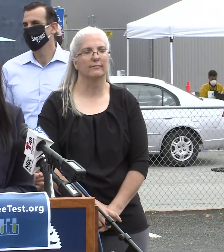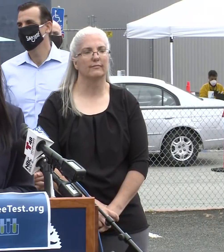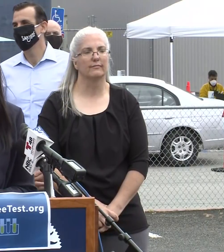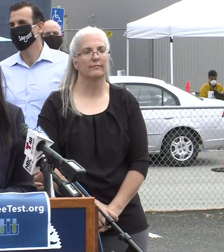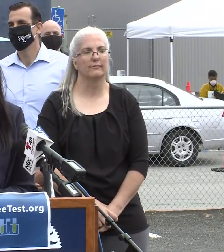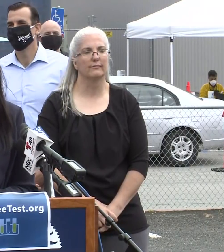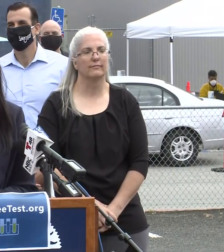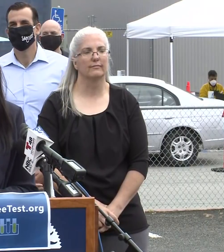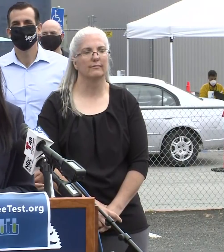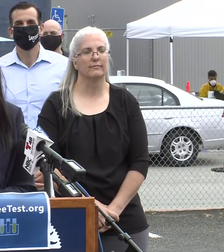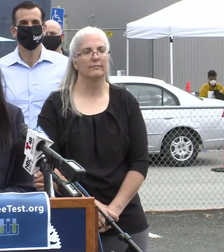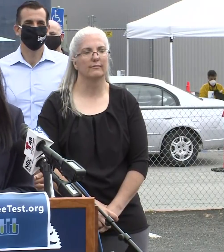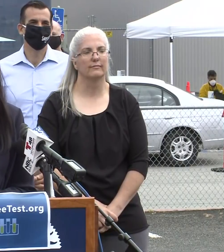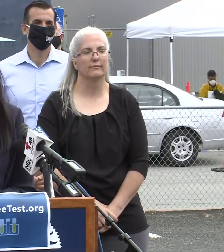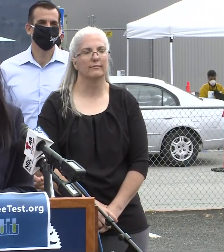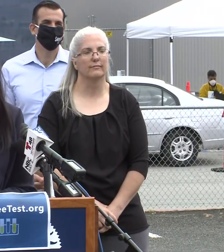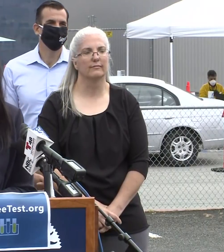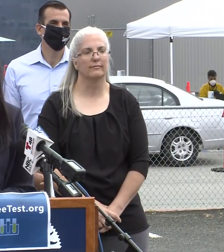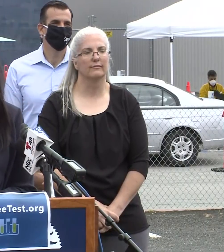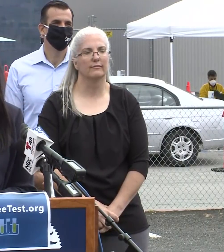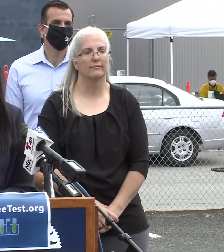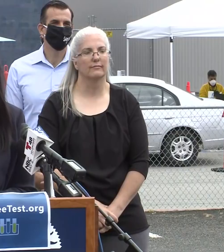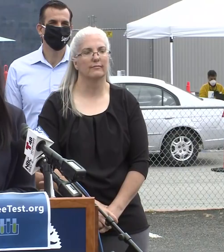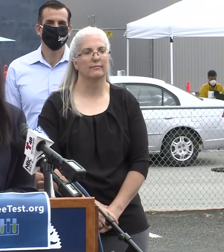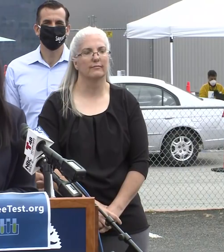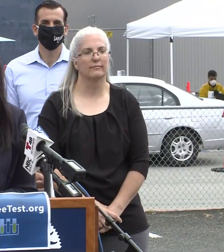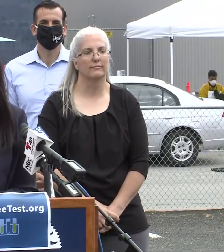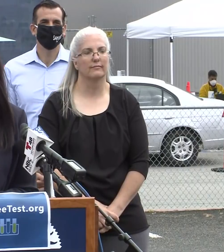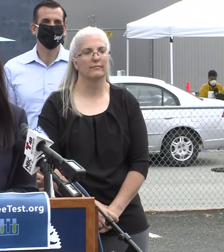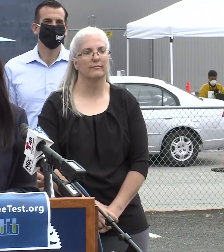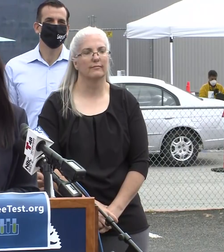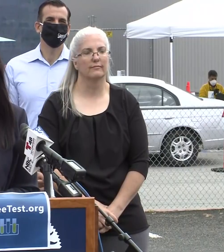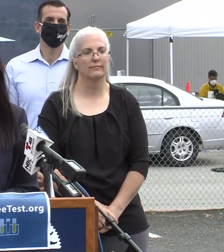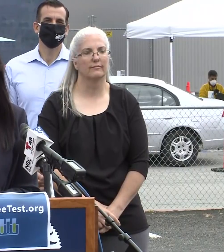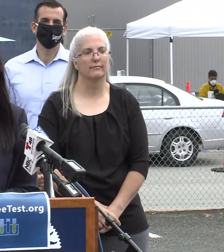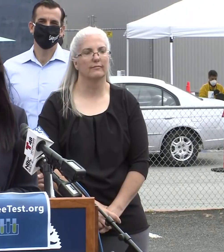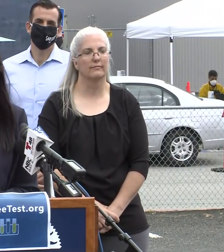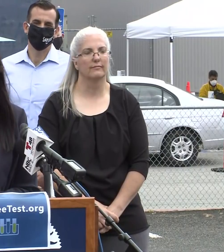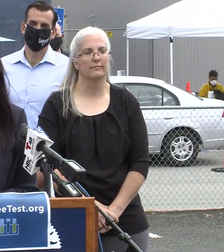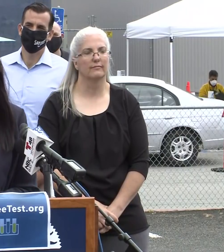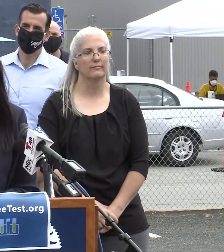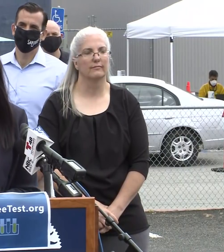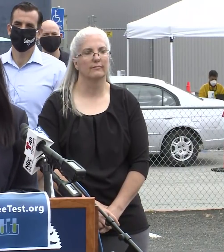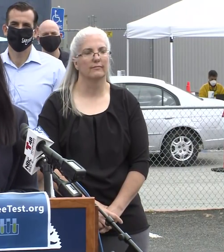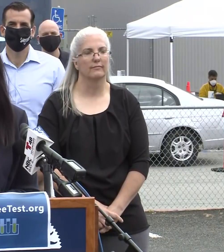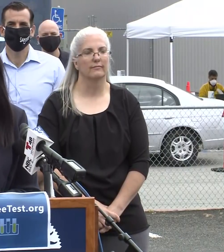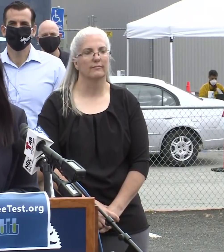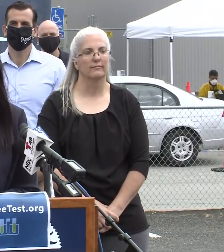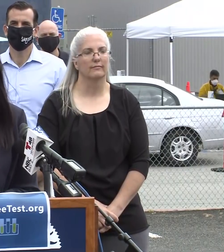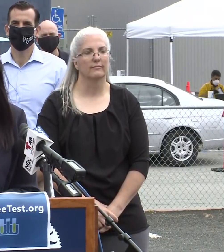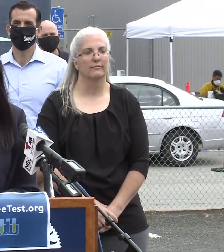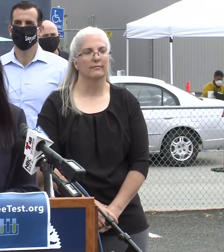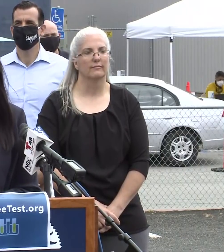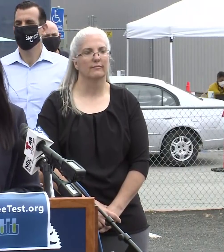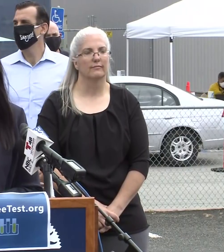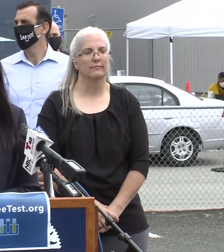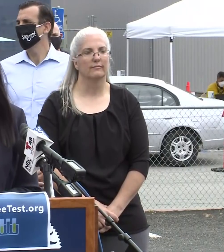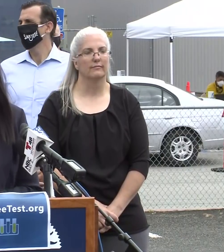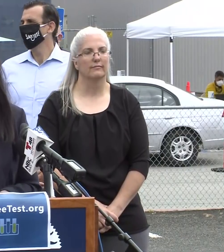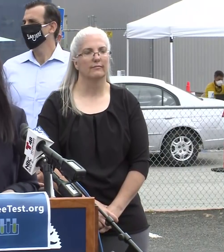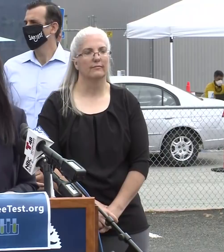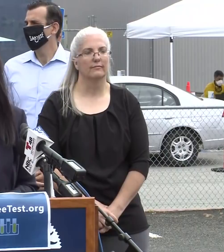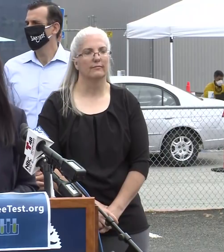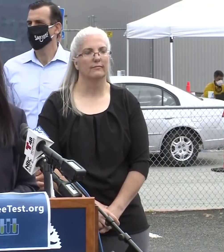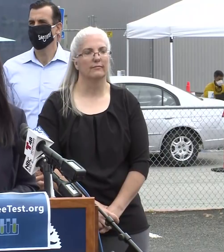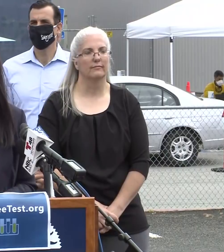John Probst, a Javier González, que ha sido increíble en coordinar todo esto, a la doctora Sarah Cody, y